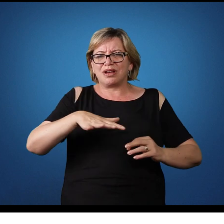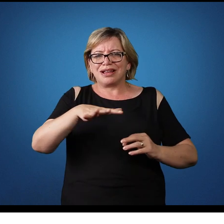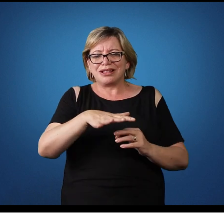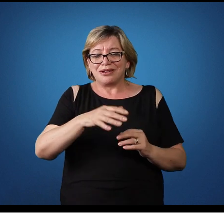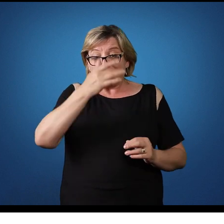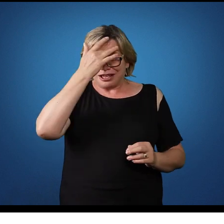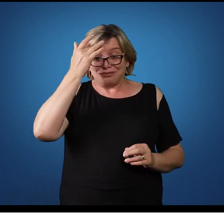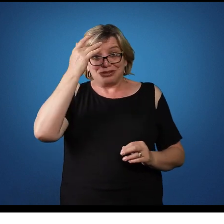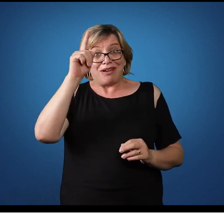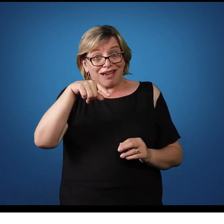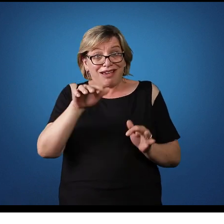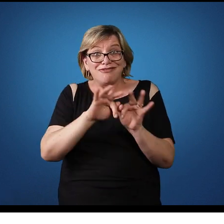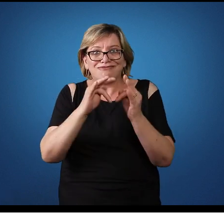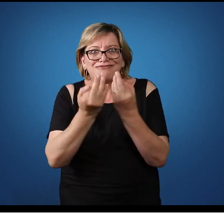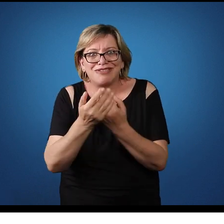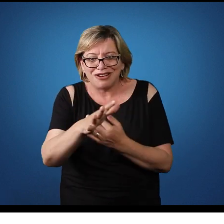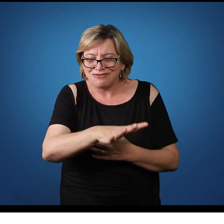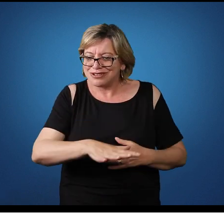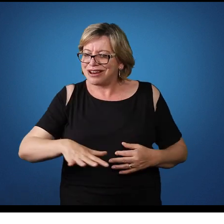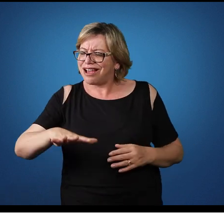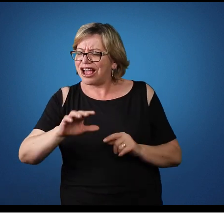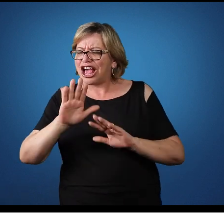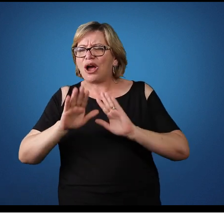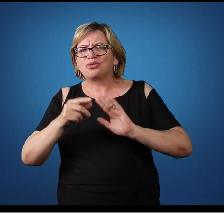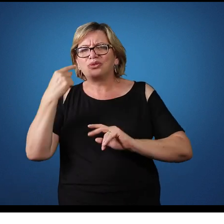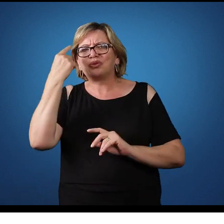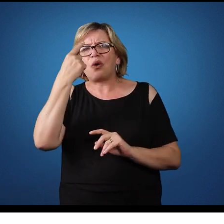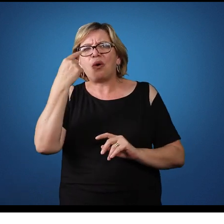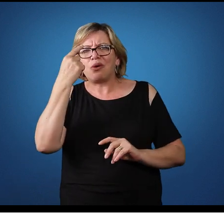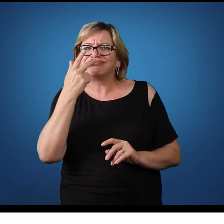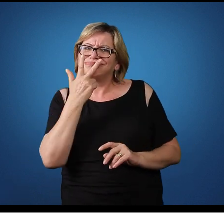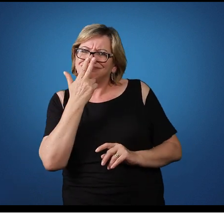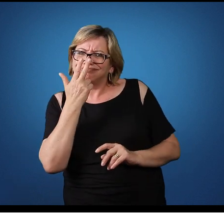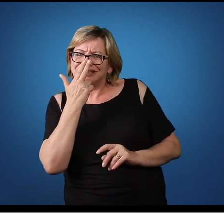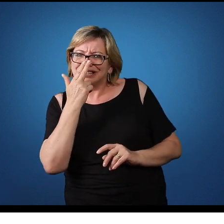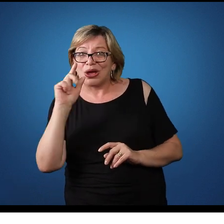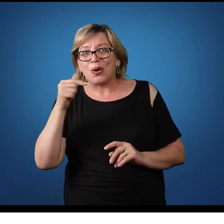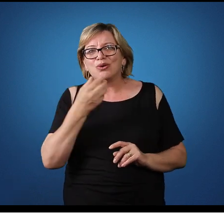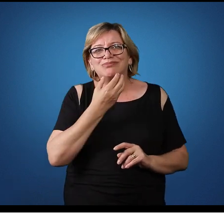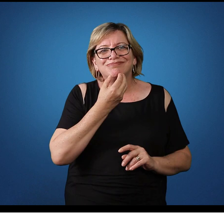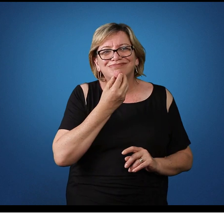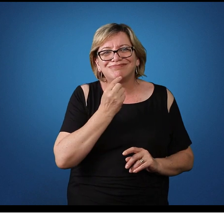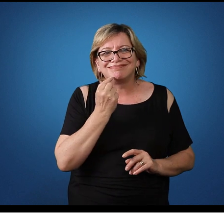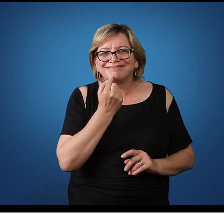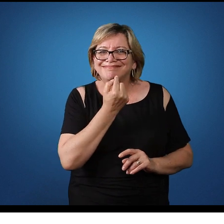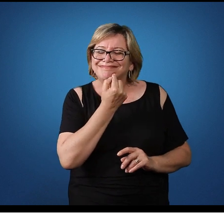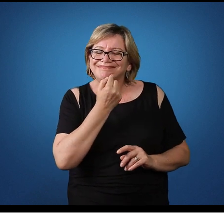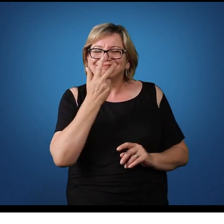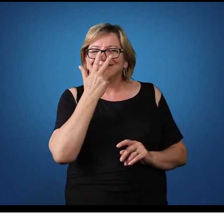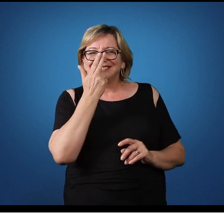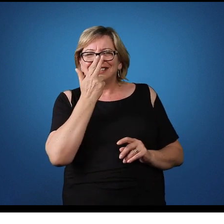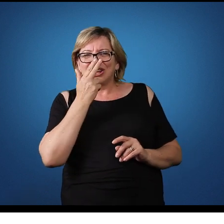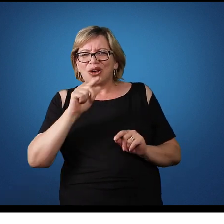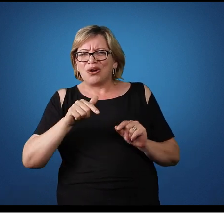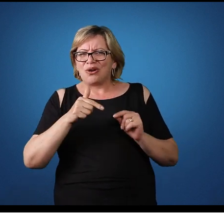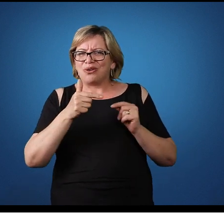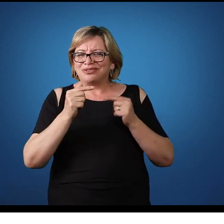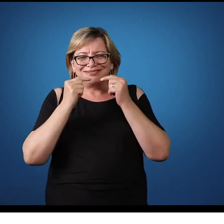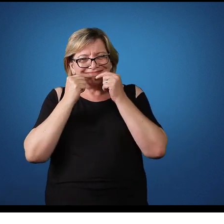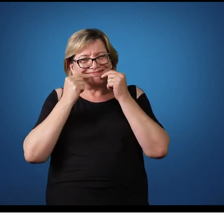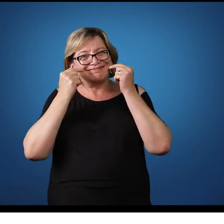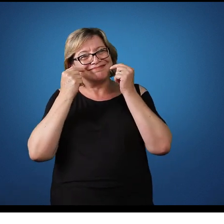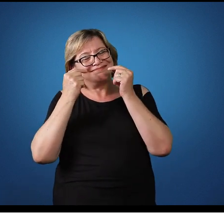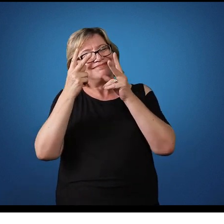fazem parte da mesma família. Alguns têm os olhos semelhantes, outros têm o queixo semelhante, outros têm o mesmo